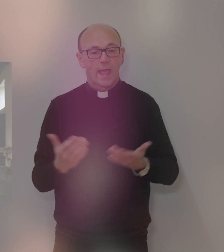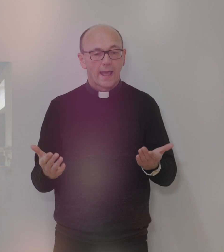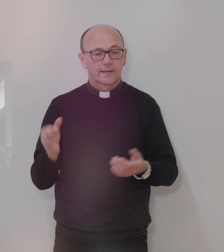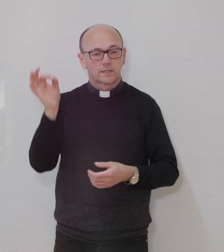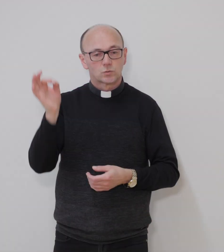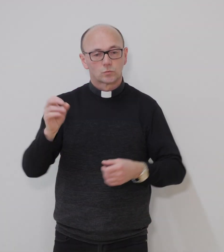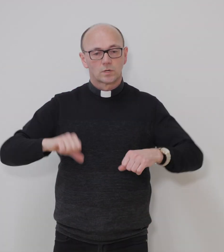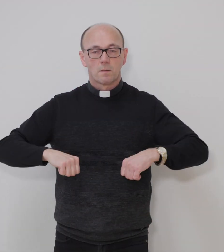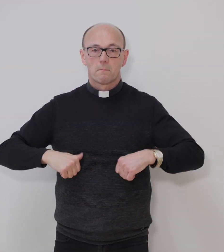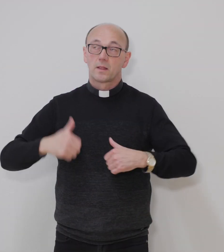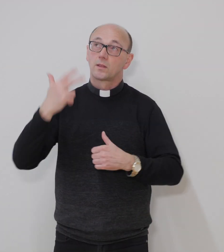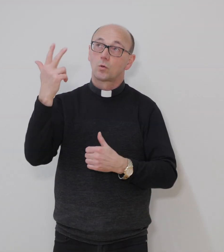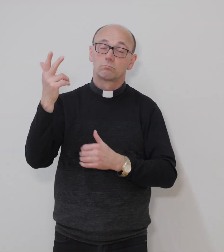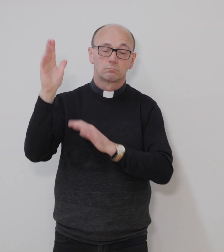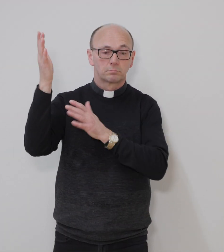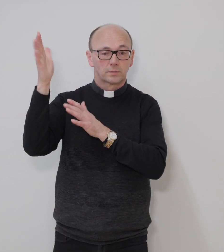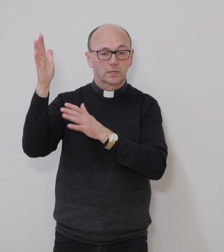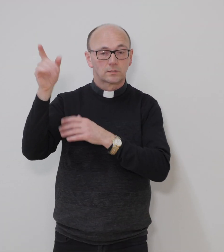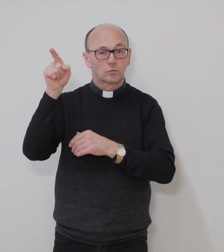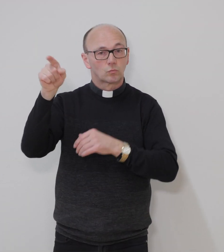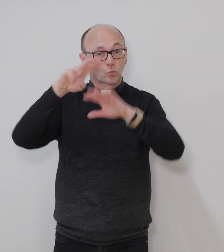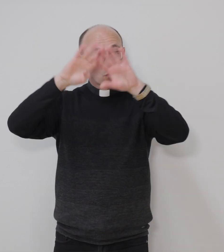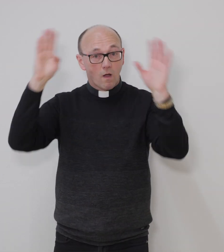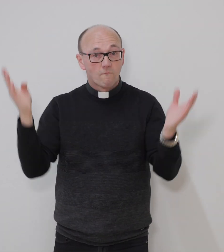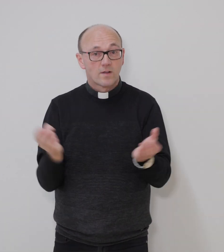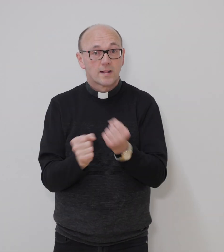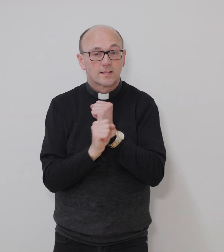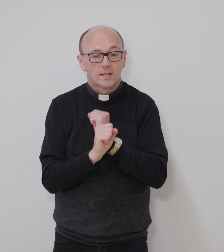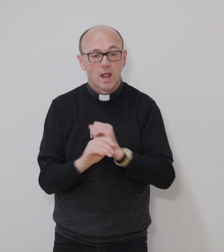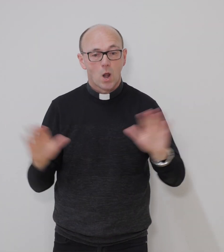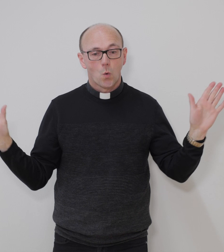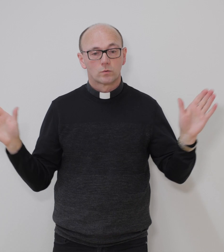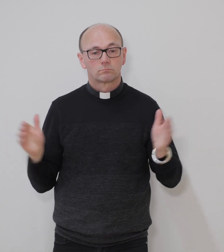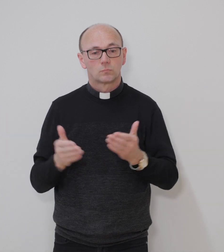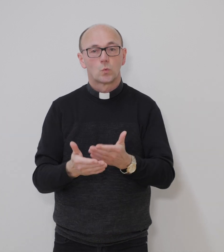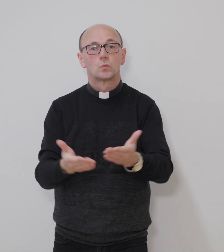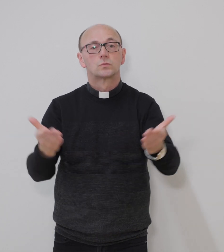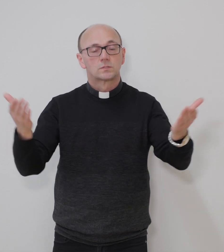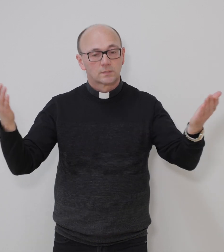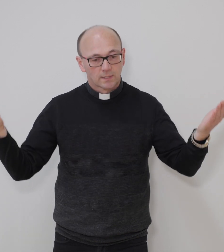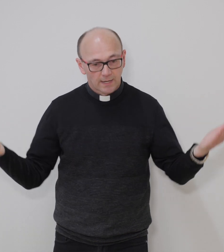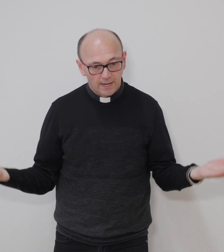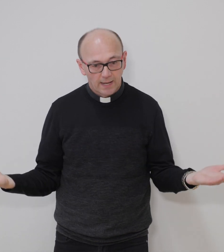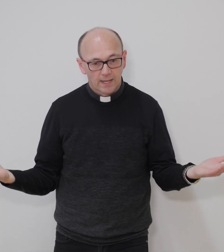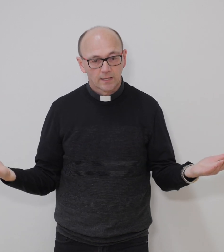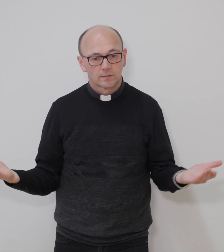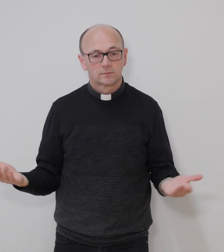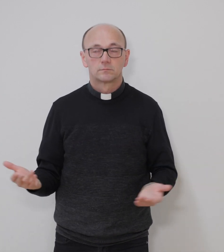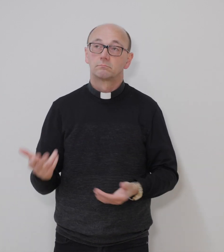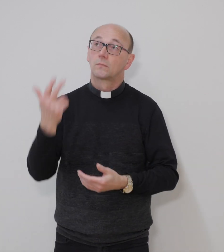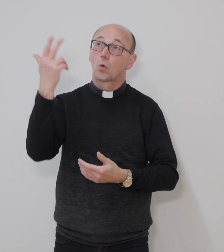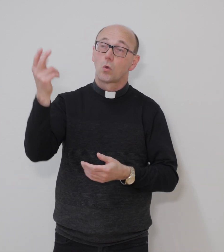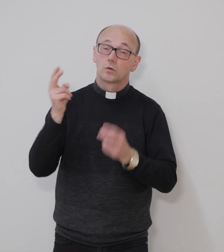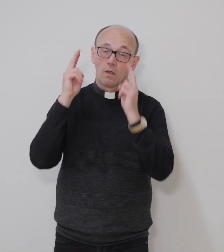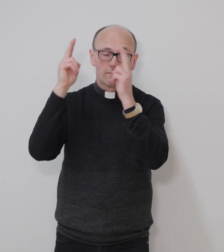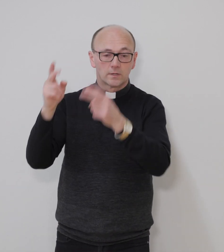Sei gepriesen, Herr Jesus Christus, Sohn des lebendigen Gottes. Du bist der Erlöser der Welt, unser Herr und Heiland, der auch